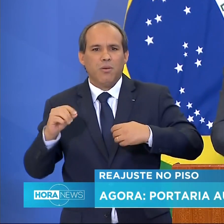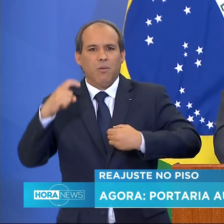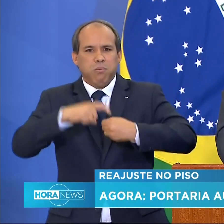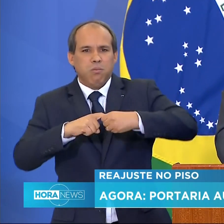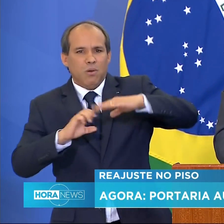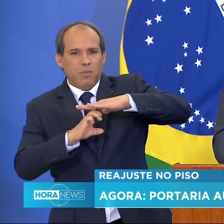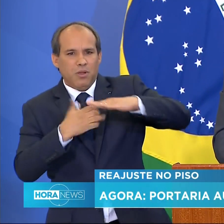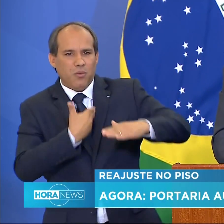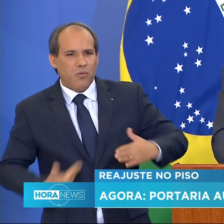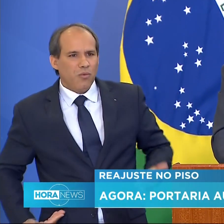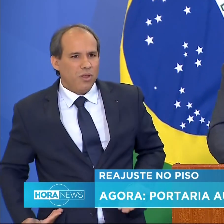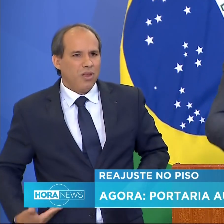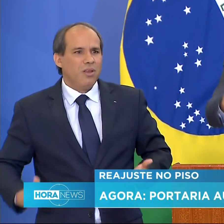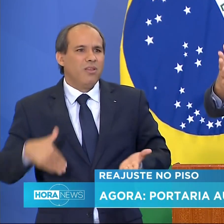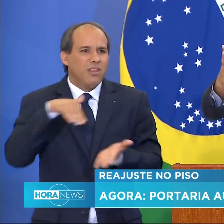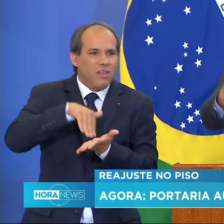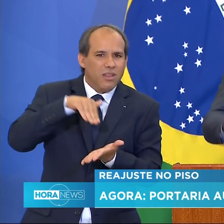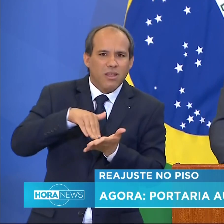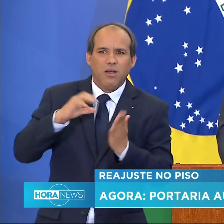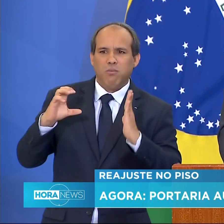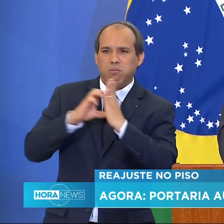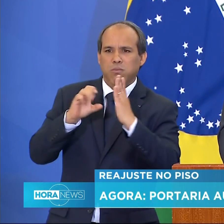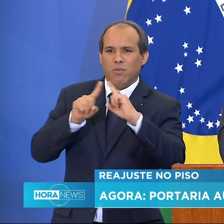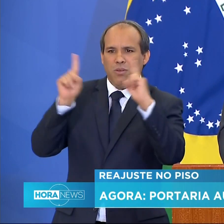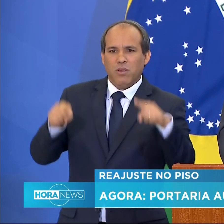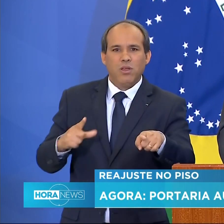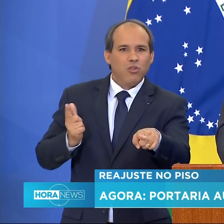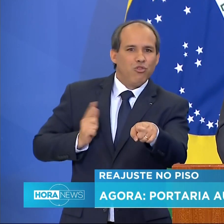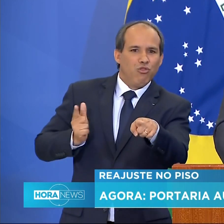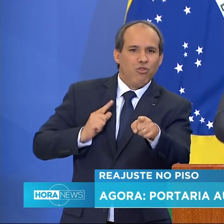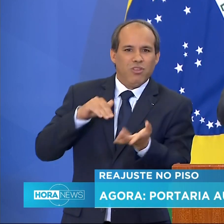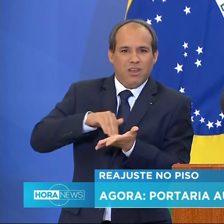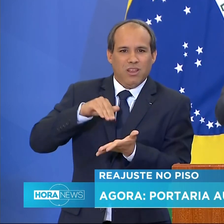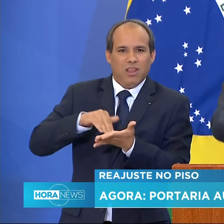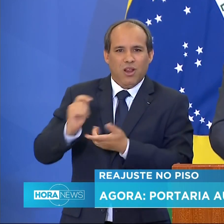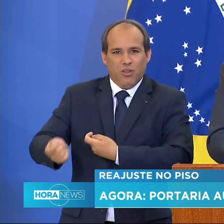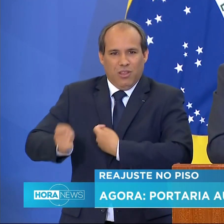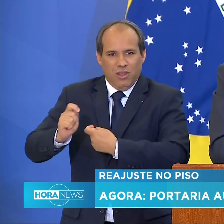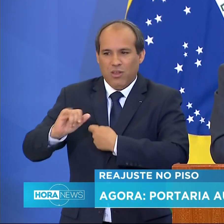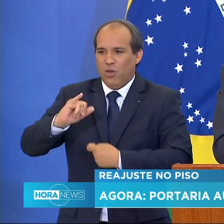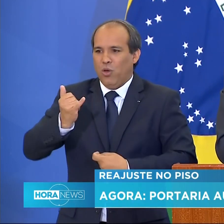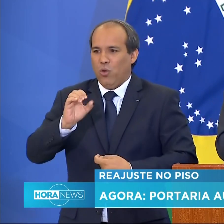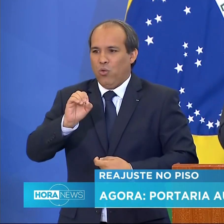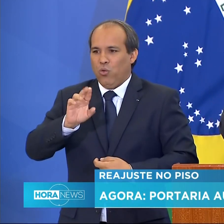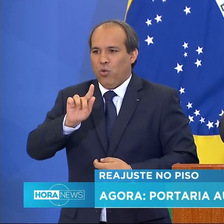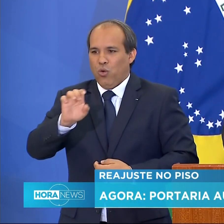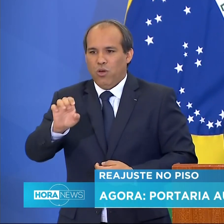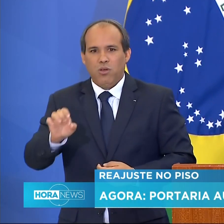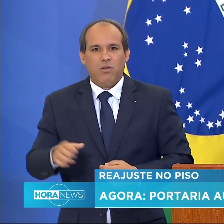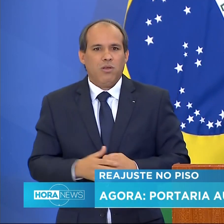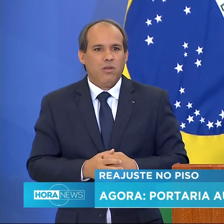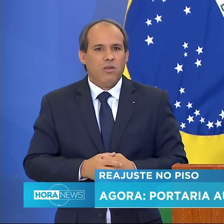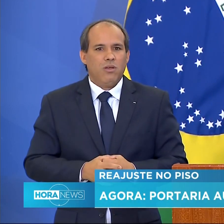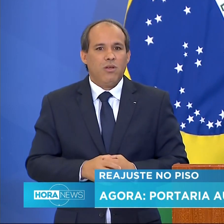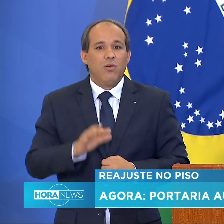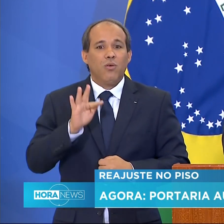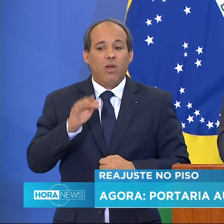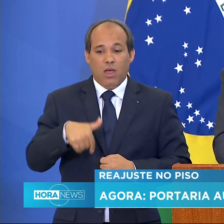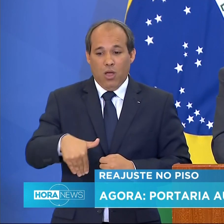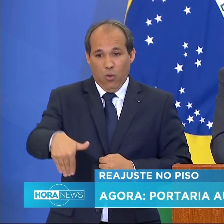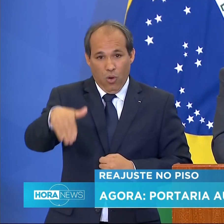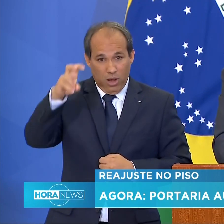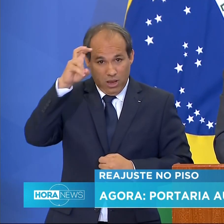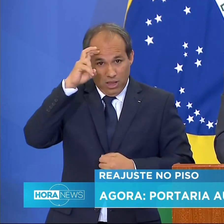servidores, secretários, como está aqui o Jorge Tilápia Seife na minha frente, espero levá-lo para a próxima live para